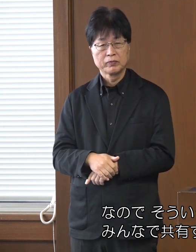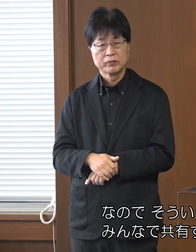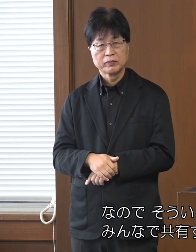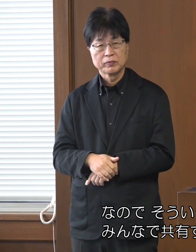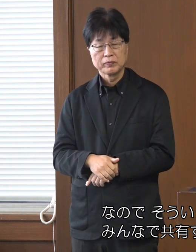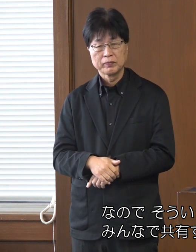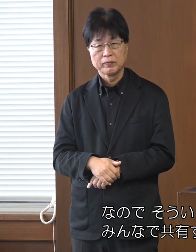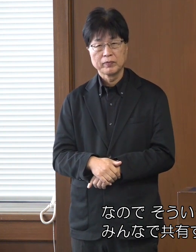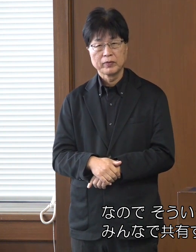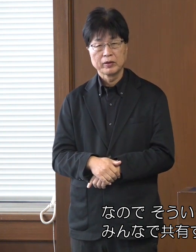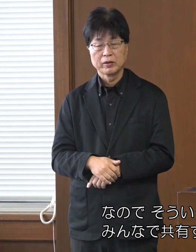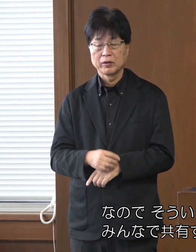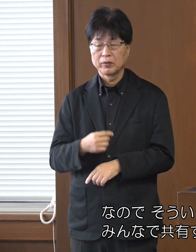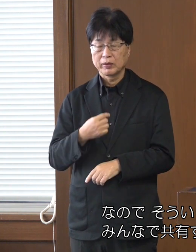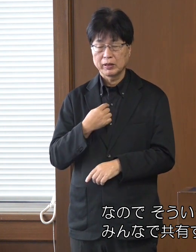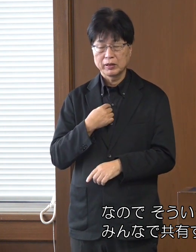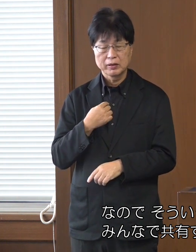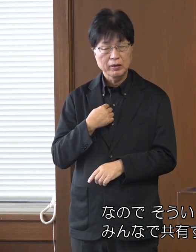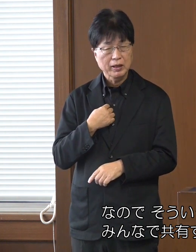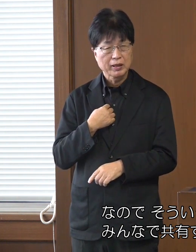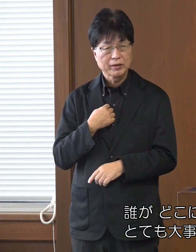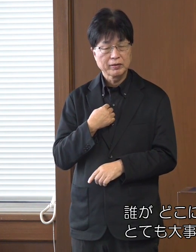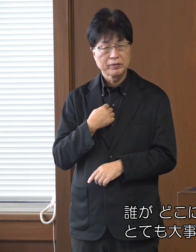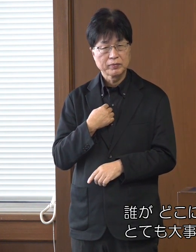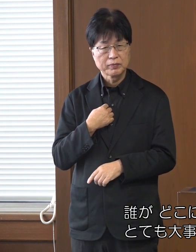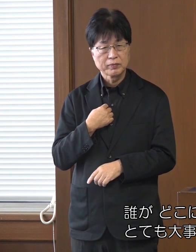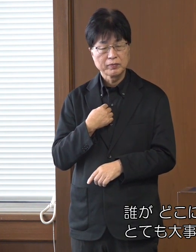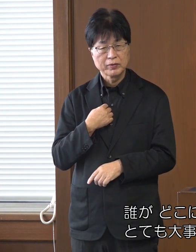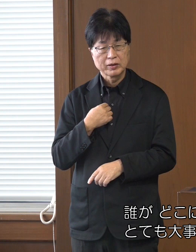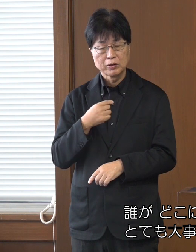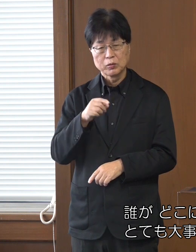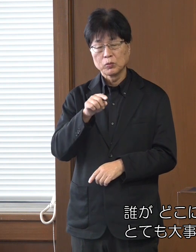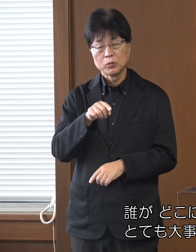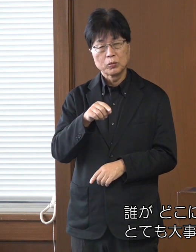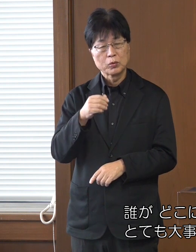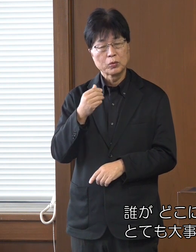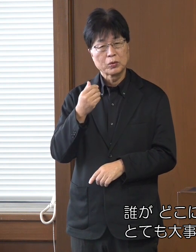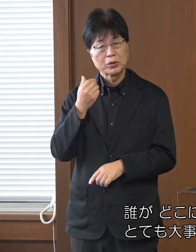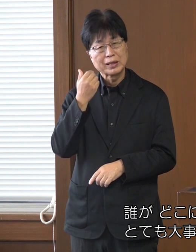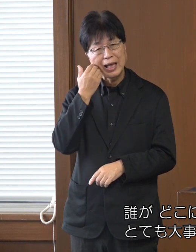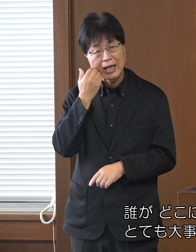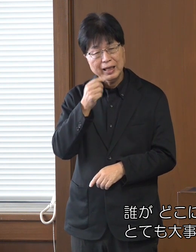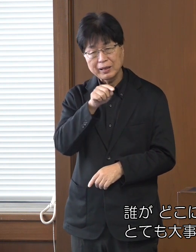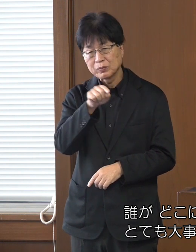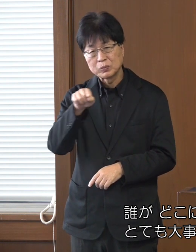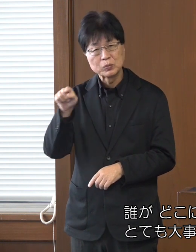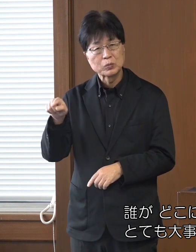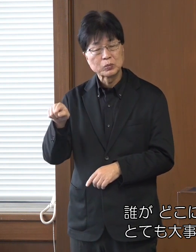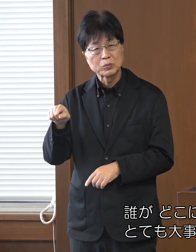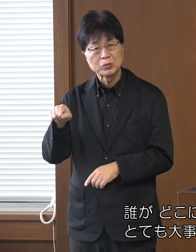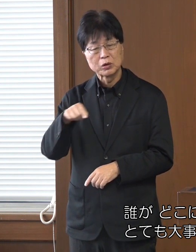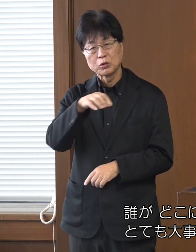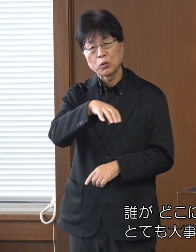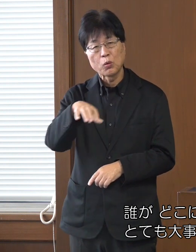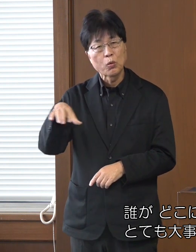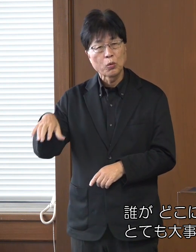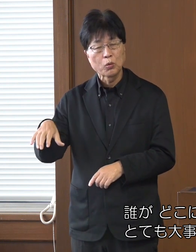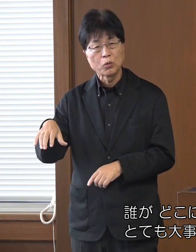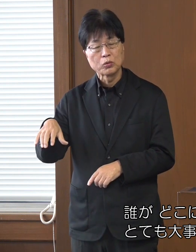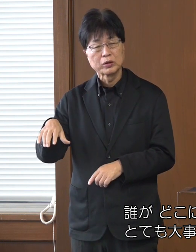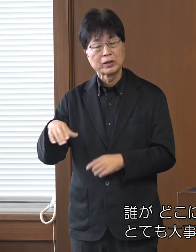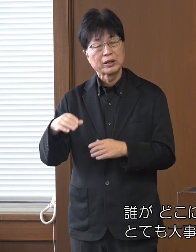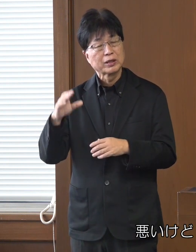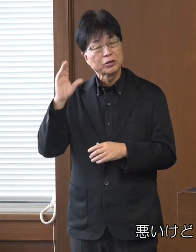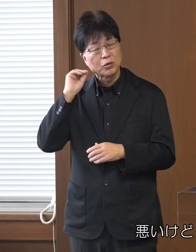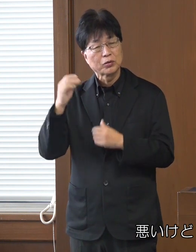、僕はその誰がどこにおられるのかっていうのはとても大事な情報なので